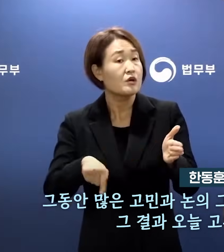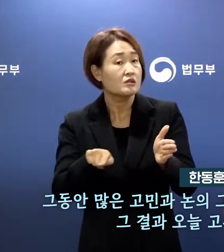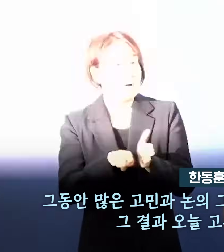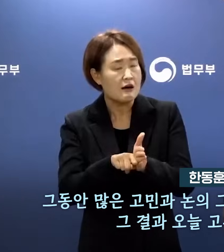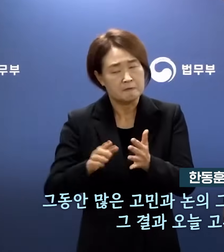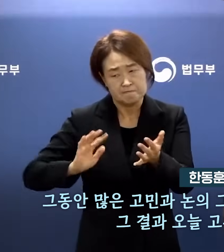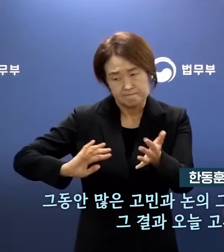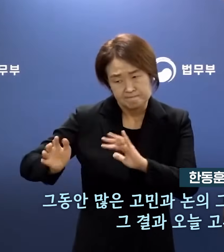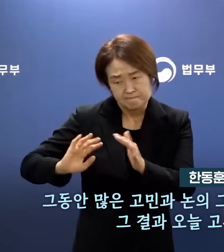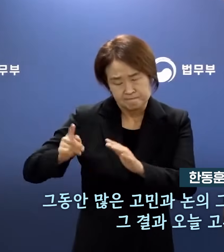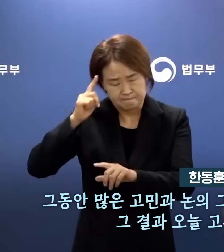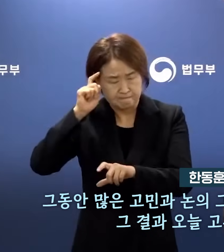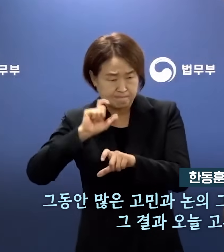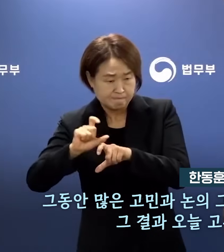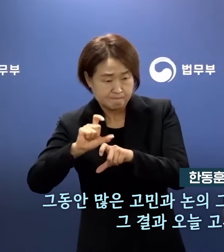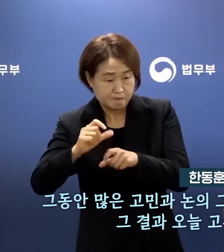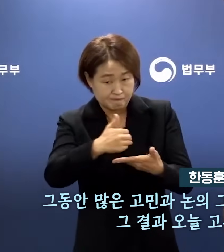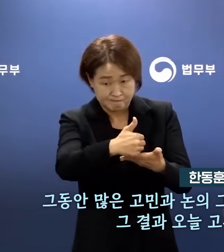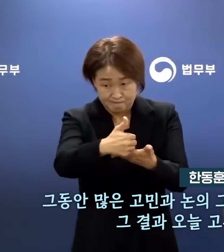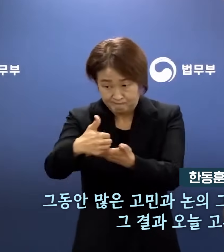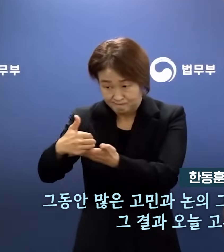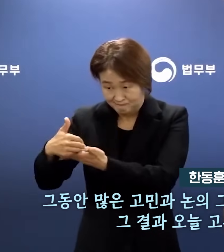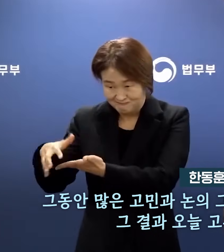논의 그리고 의견 수렴을 해왔습니다.